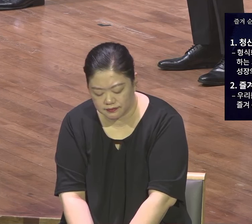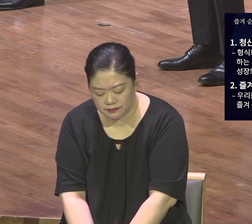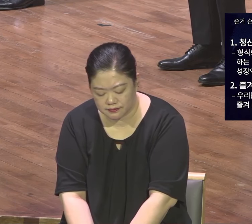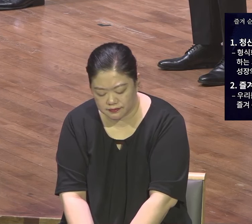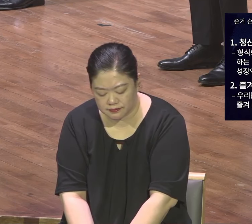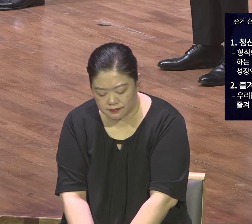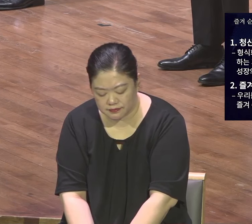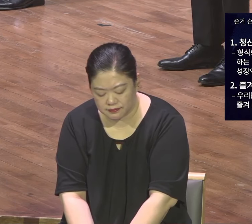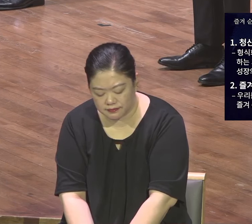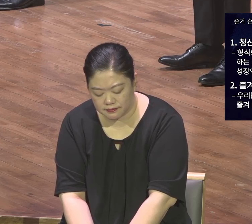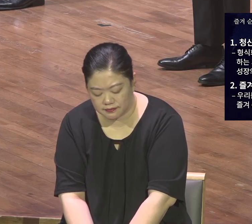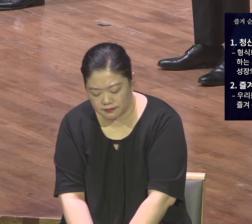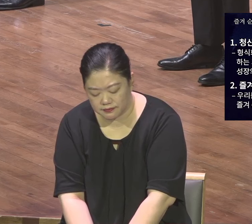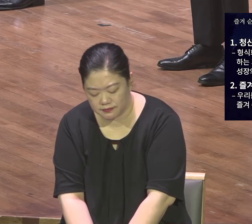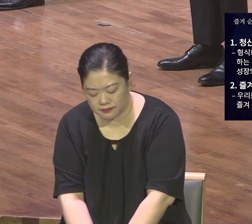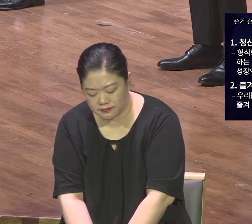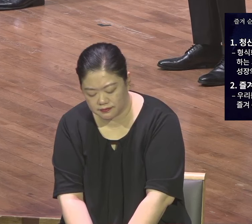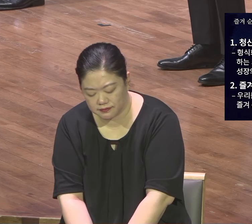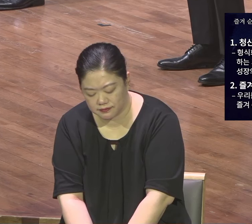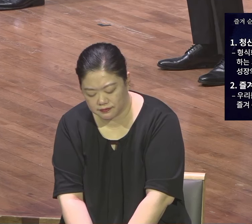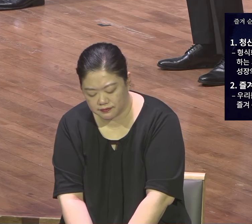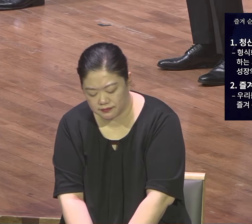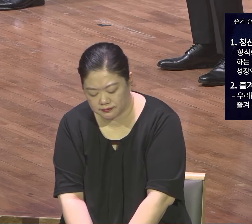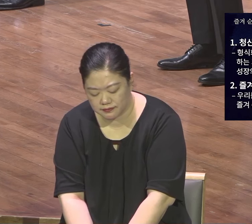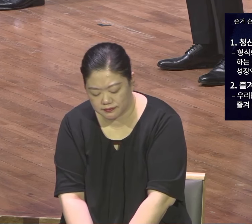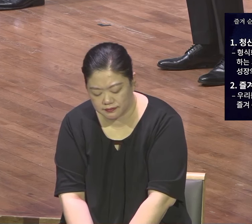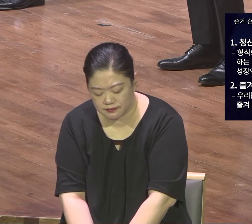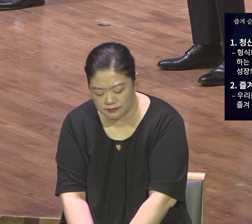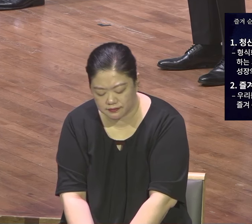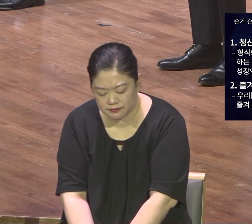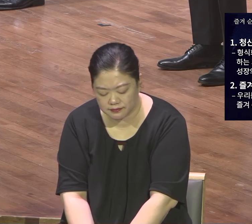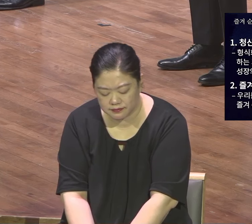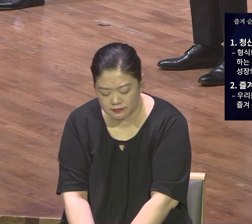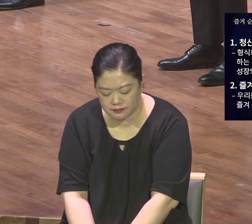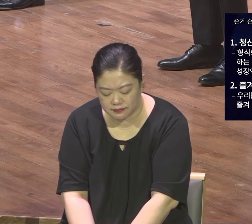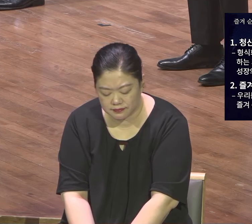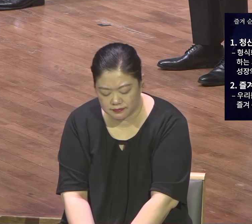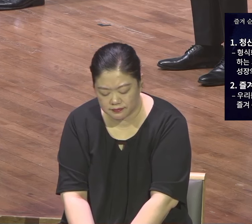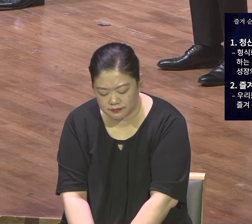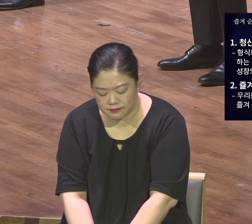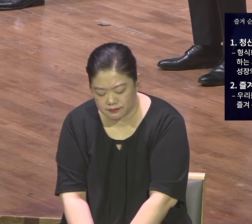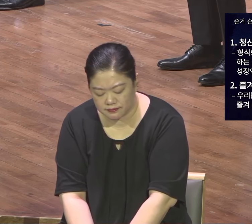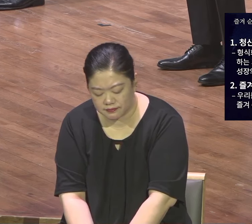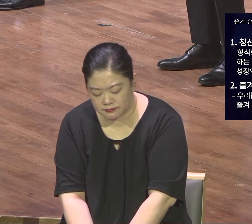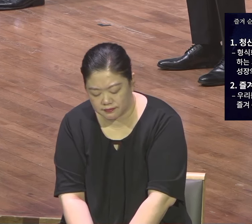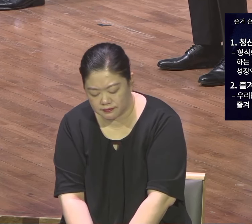즐겨 순종할 수 있는 은혜를 부어주시옵소서. 형식화된 종교 생활에서 벗어나게